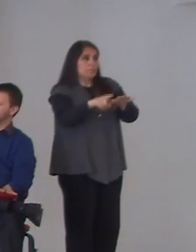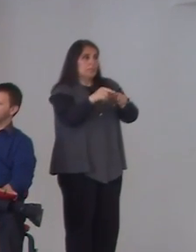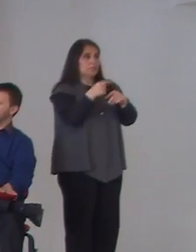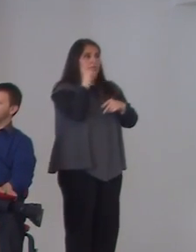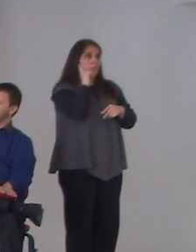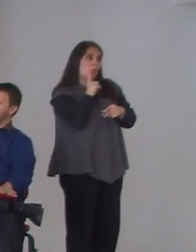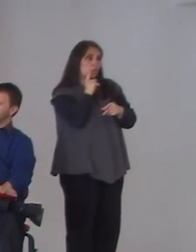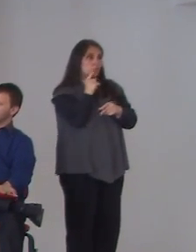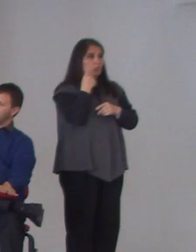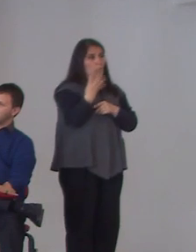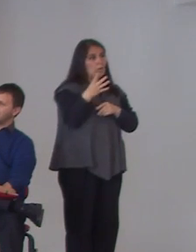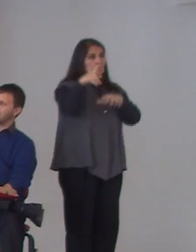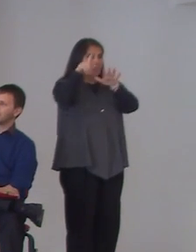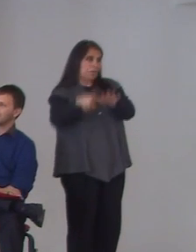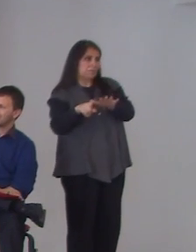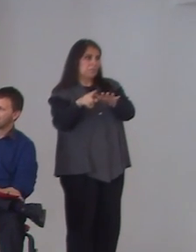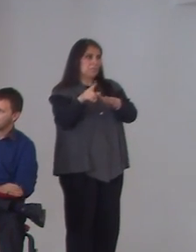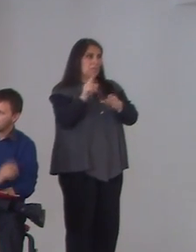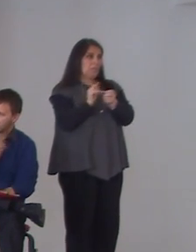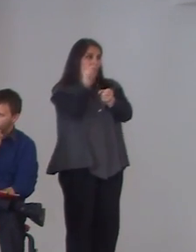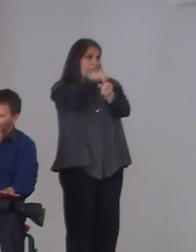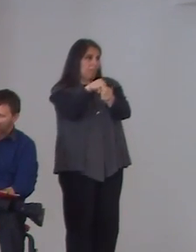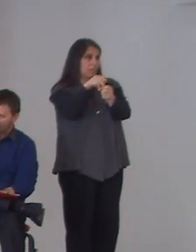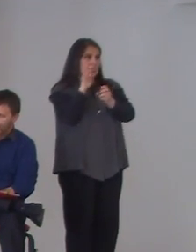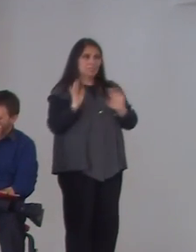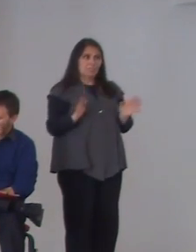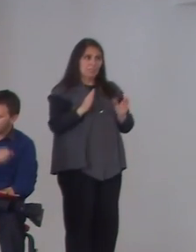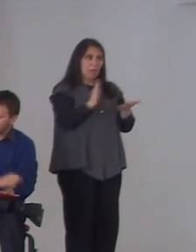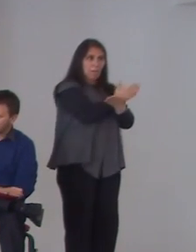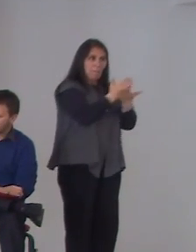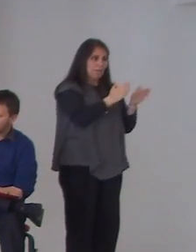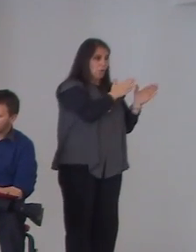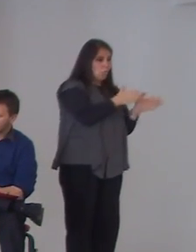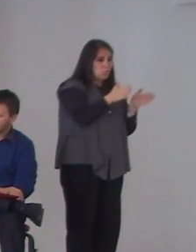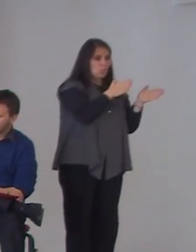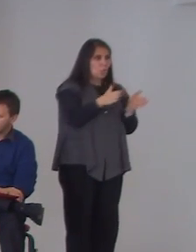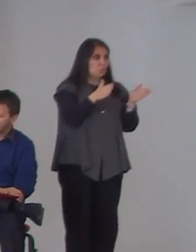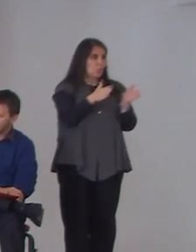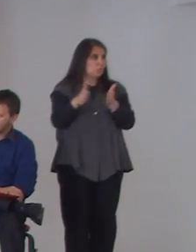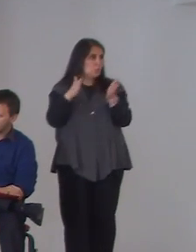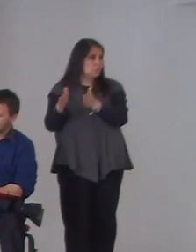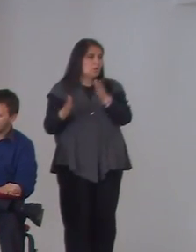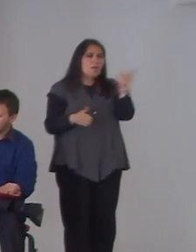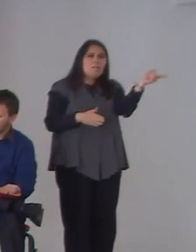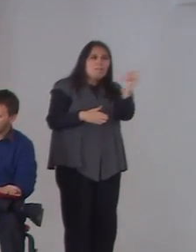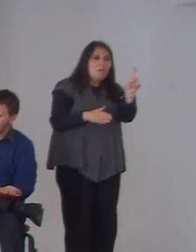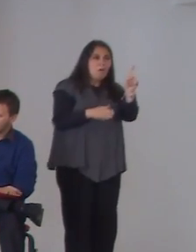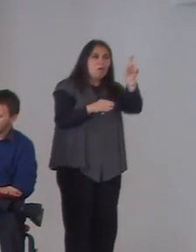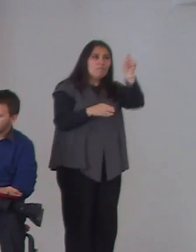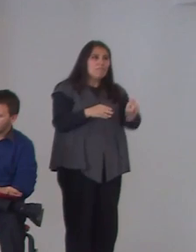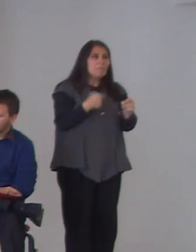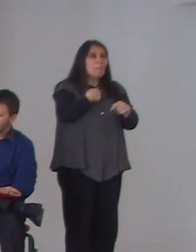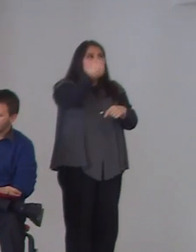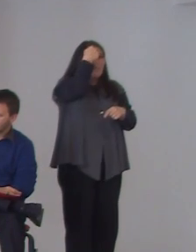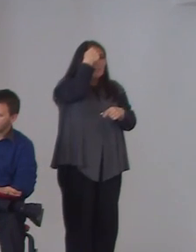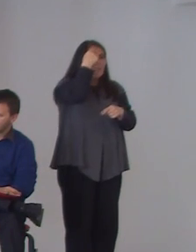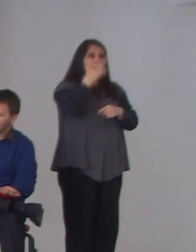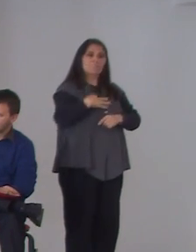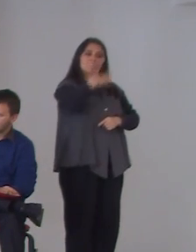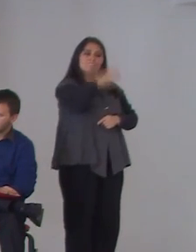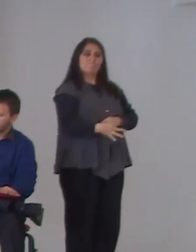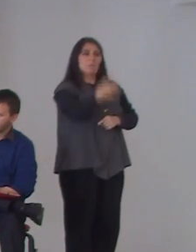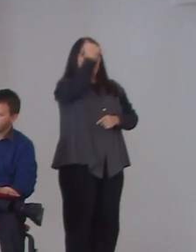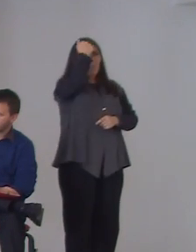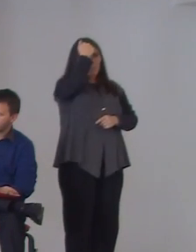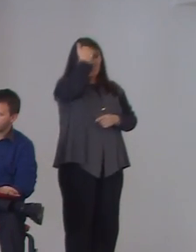se trata de cursos, se trata, como lo decía ahora Daniel, de pensarnos en una ética del maestro, y